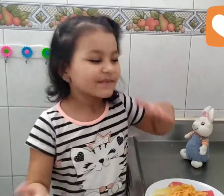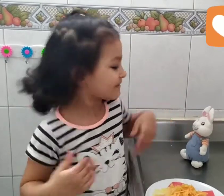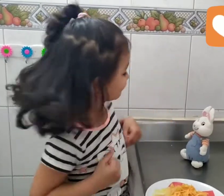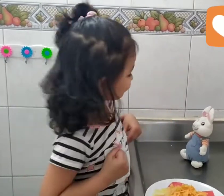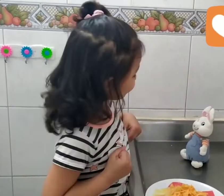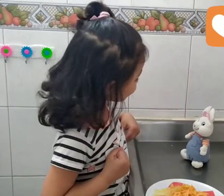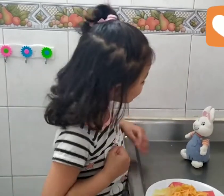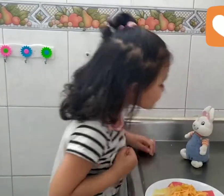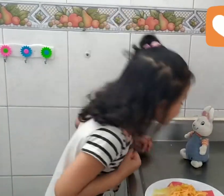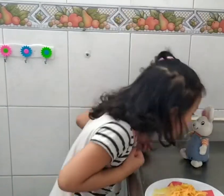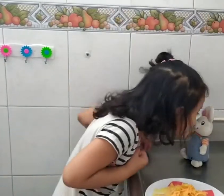besos.